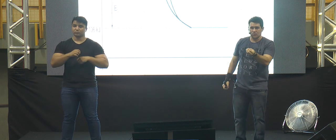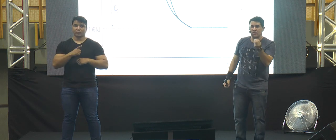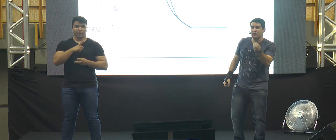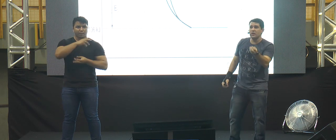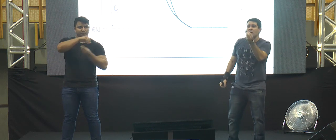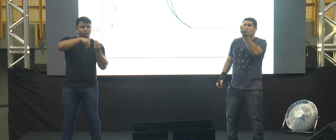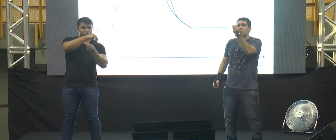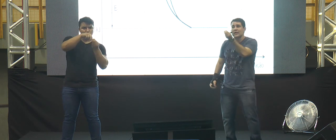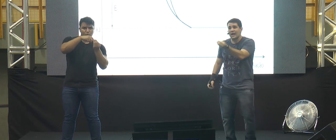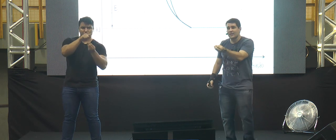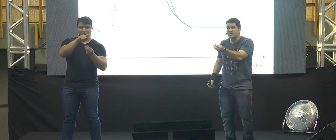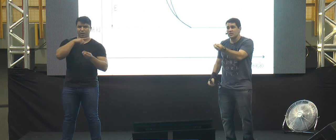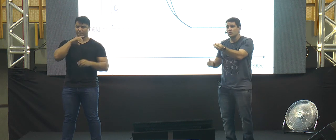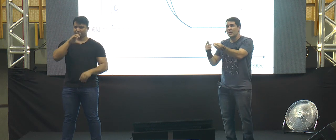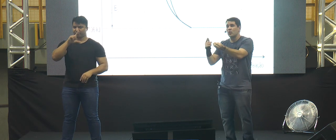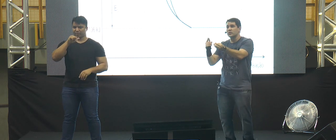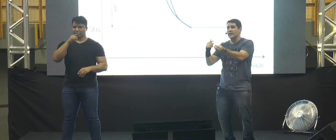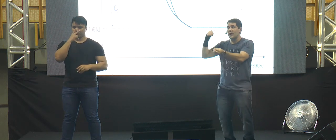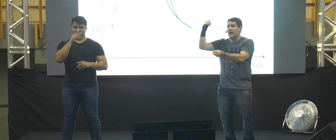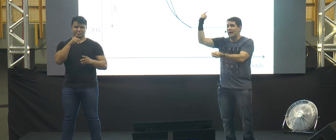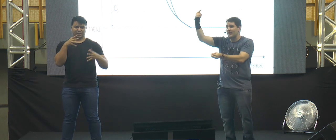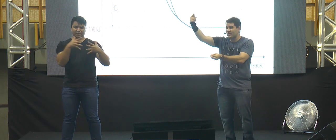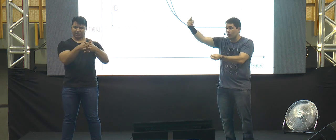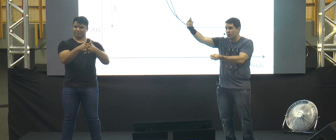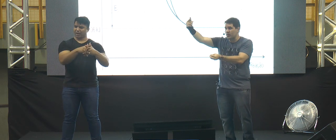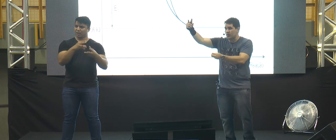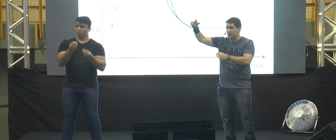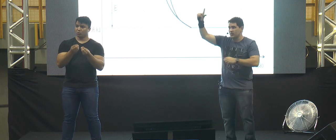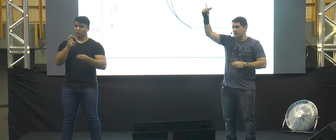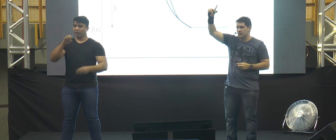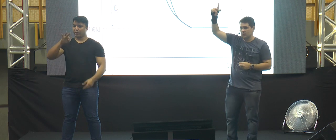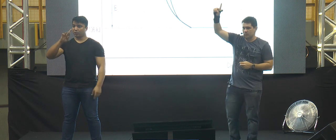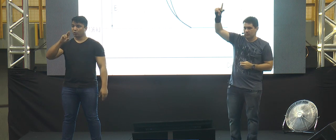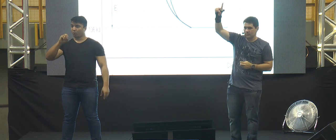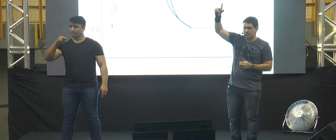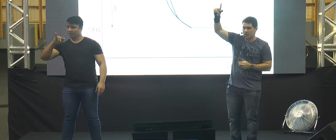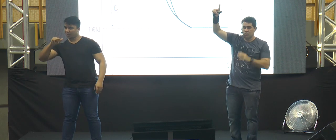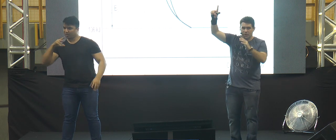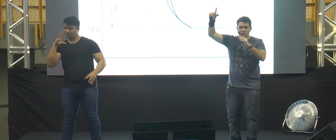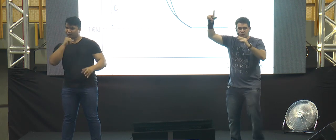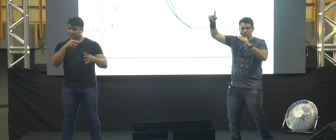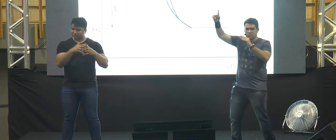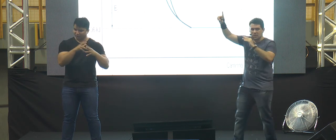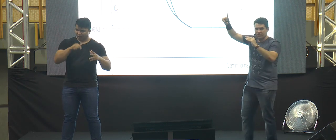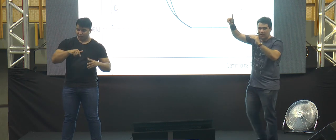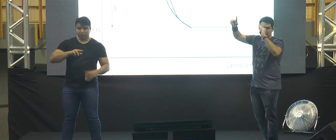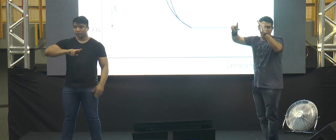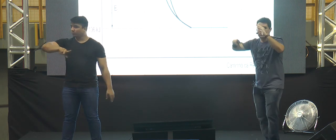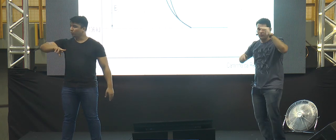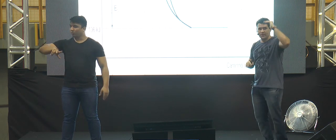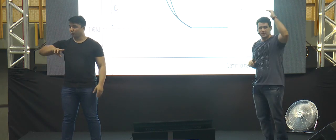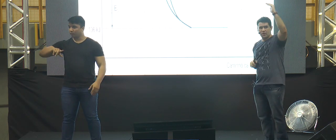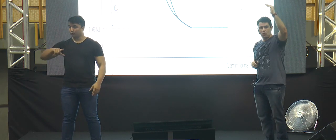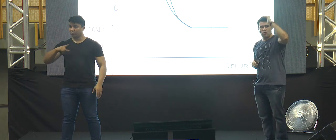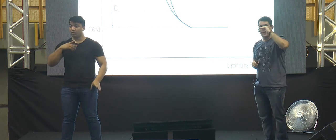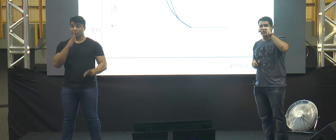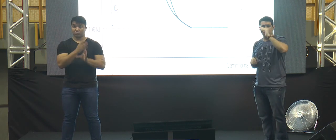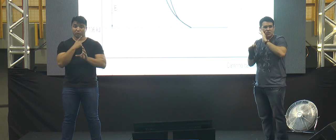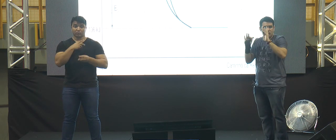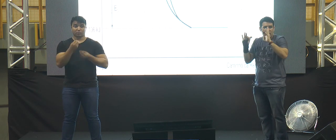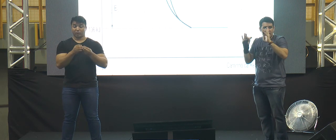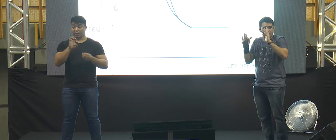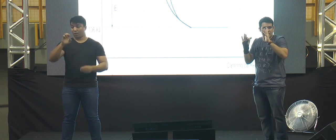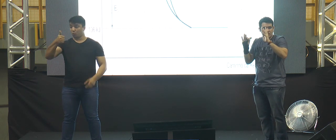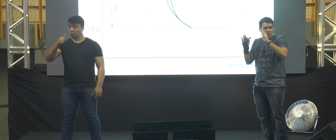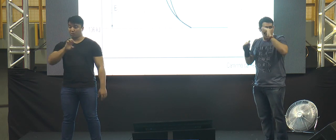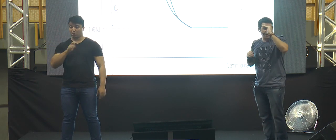reação? Levi, o catalisador altera a entalpia? Não. Porque se você observar, tanto faz se é 1 como é